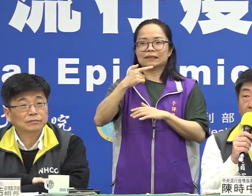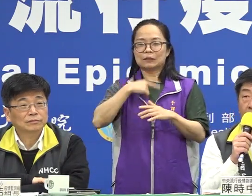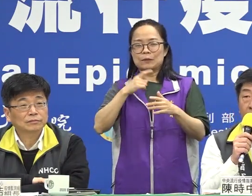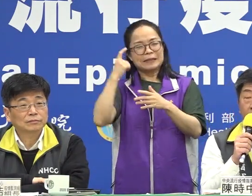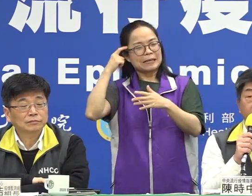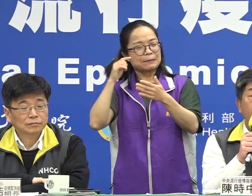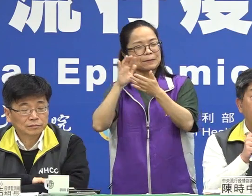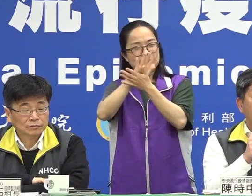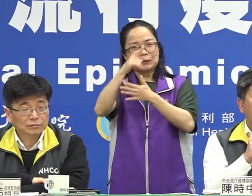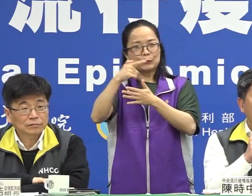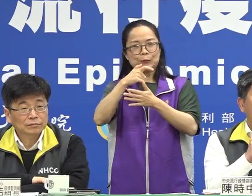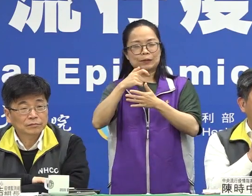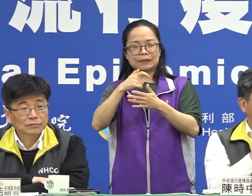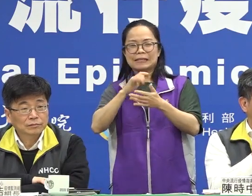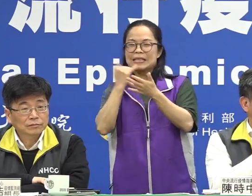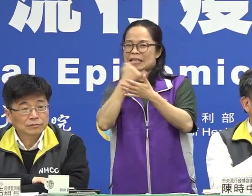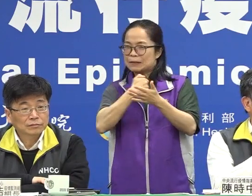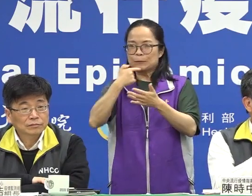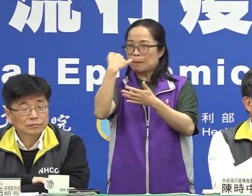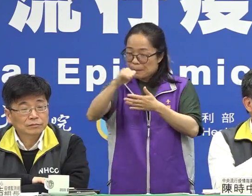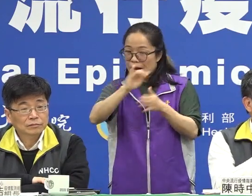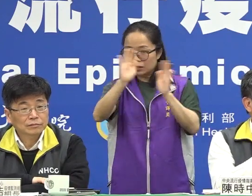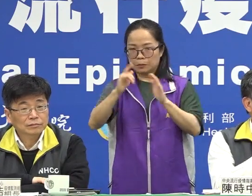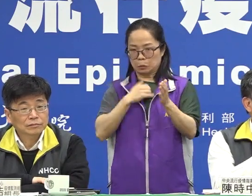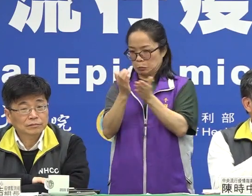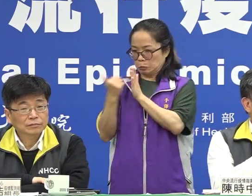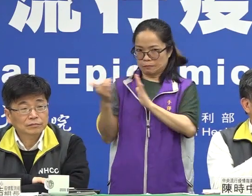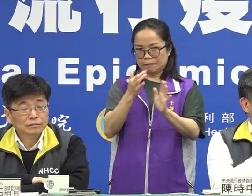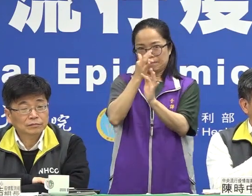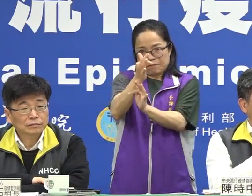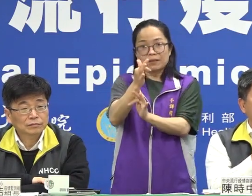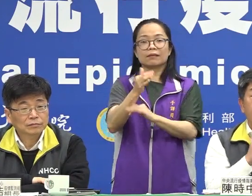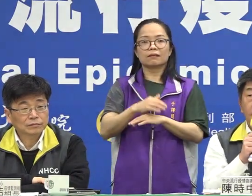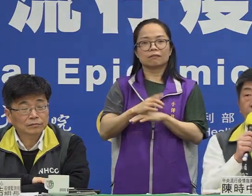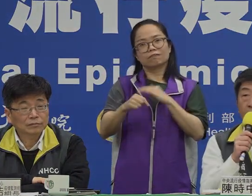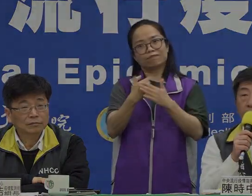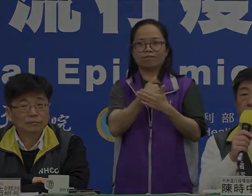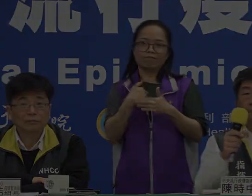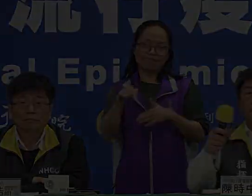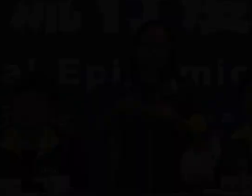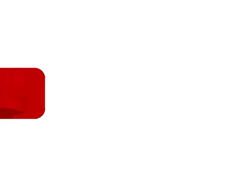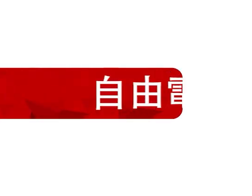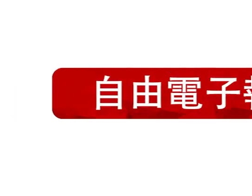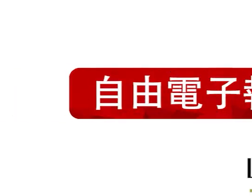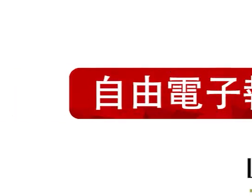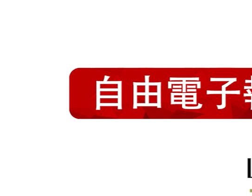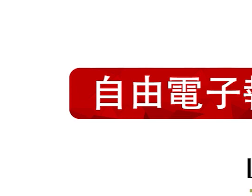打，哎，我们做最坏的打算，做最好的准备，也只能这样子。